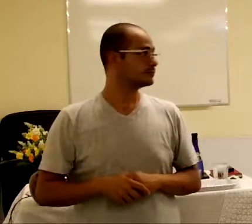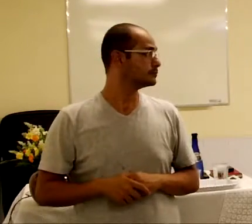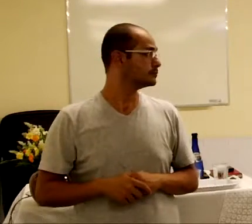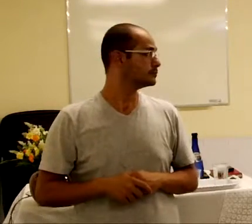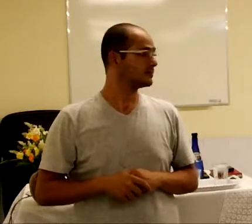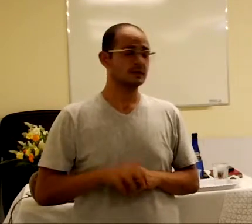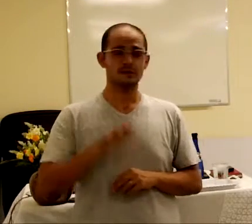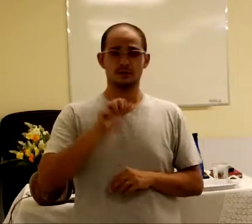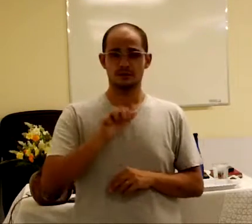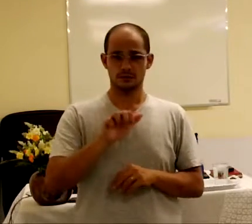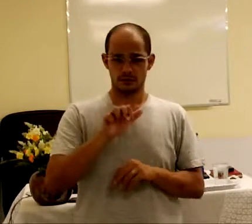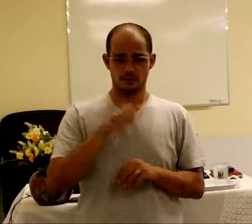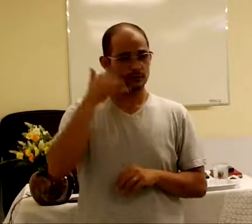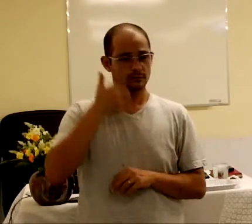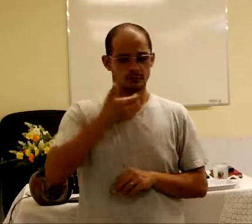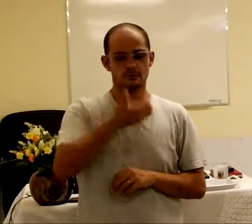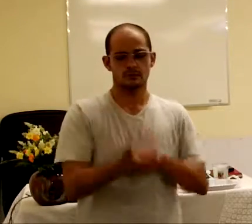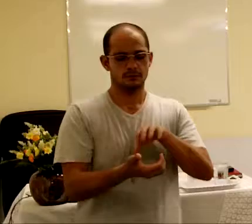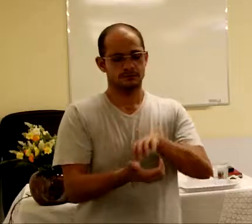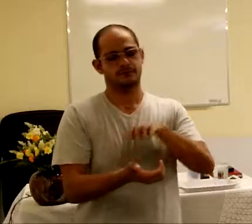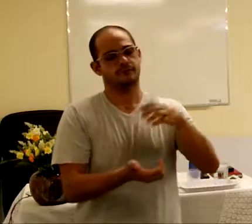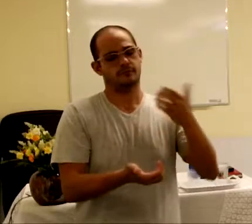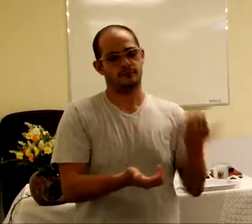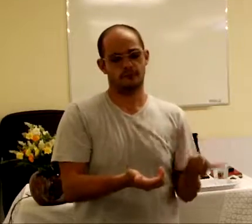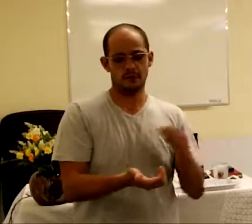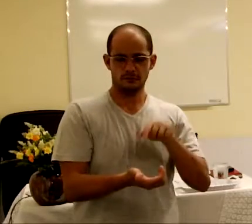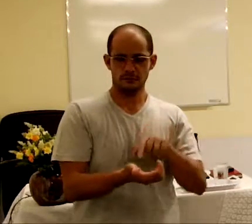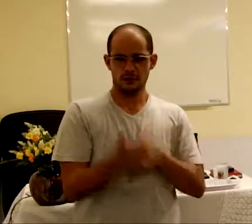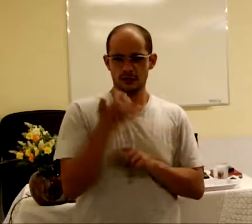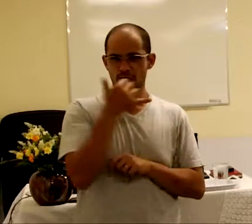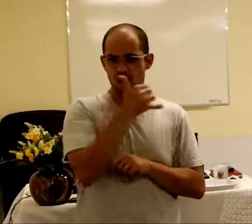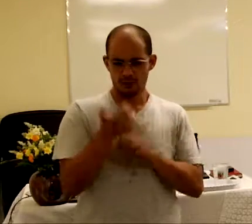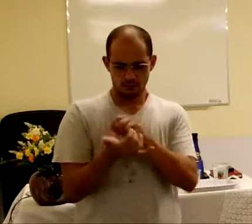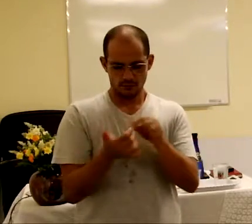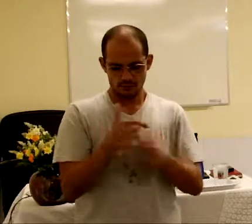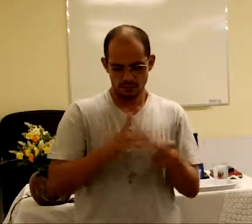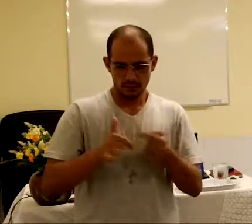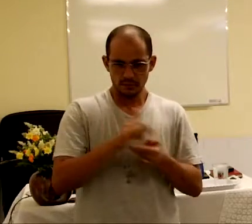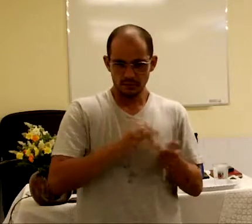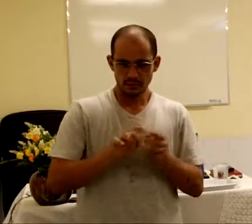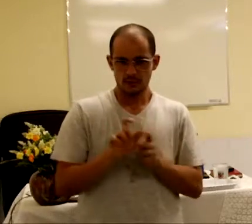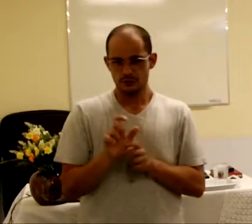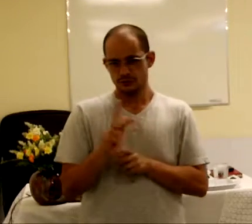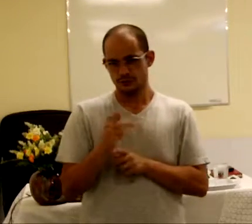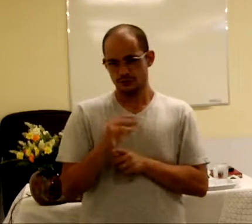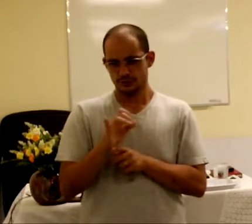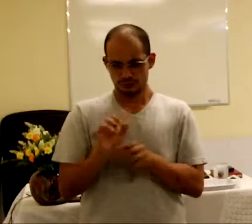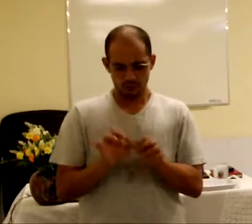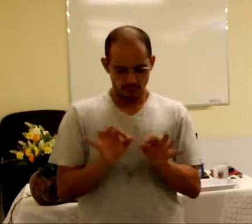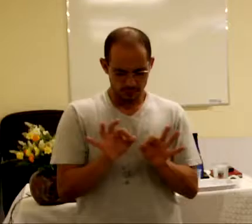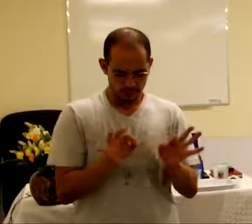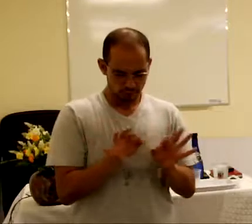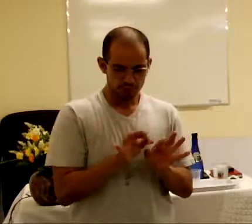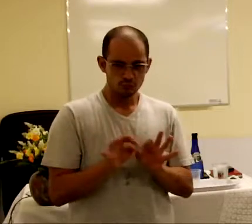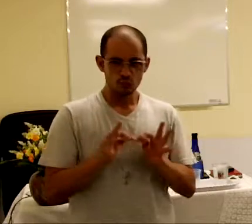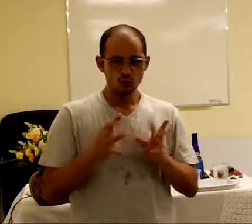Se você abrir o smartphone, você vai ver os circuitos, nem mecanismos, circuitos, os chips, tudo conectado, tudo encaixado, tudo